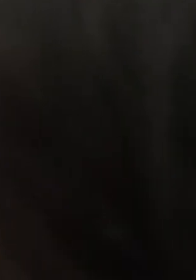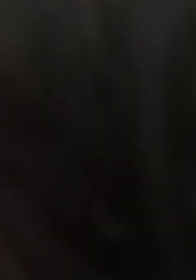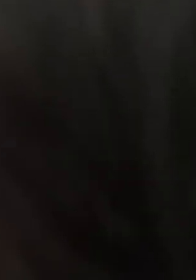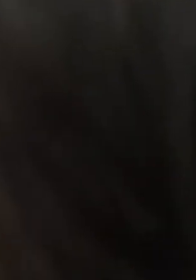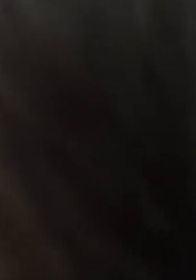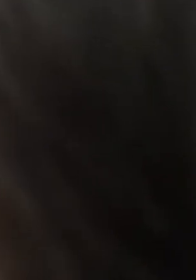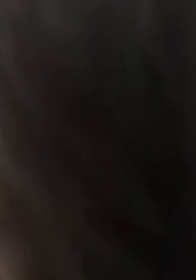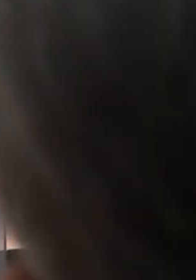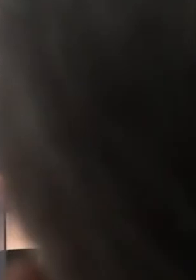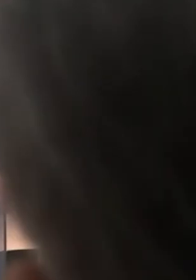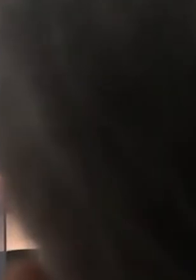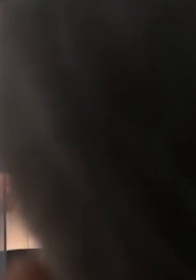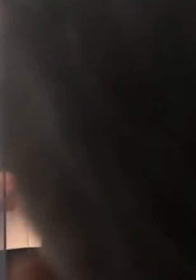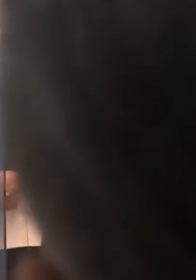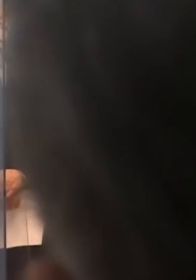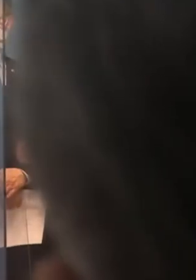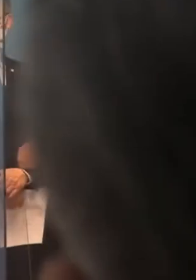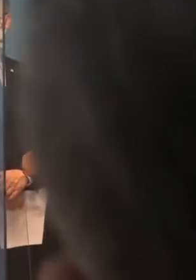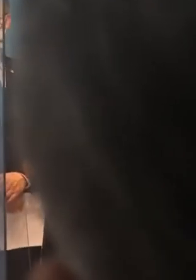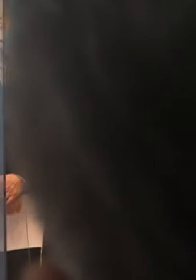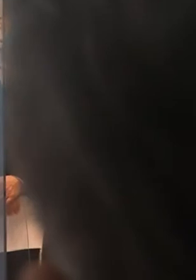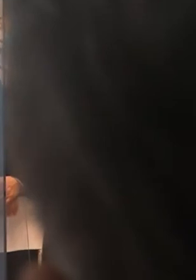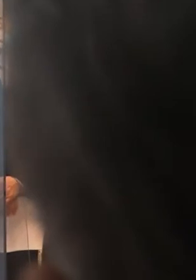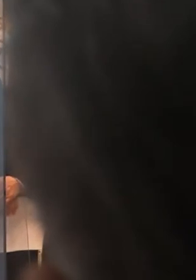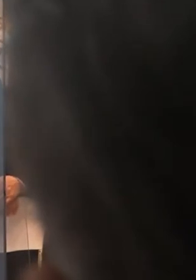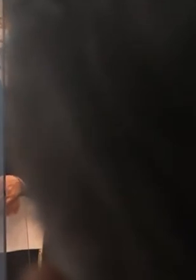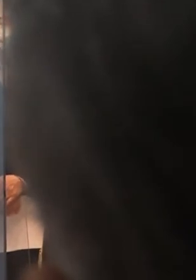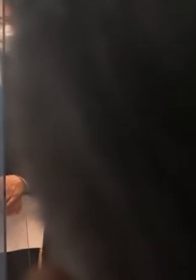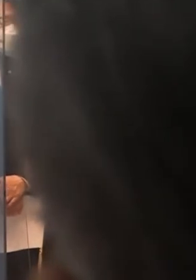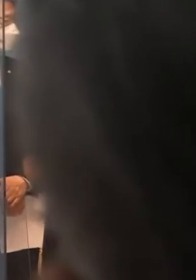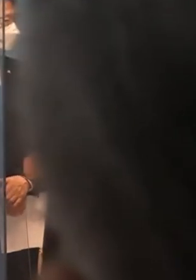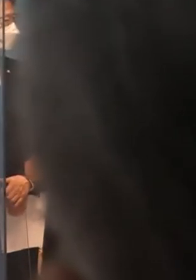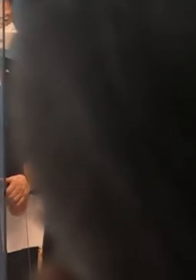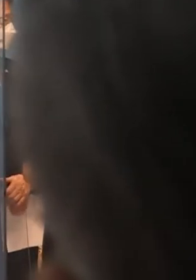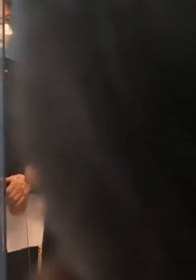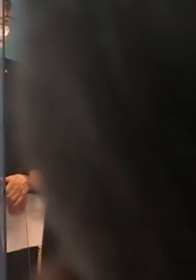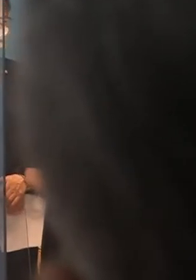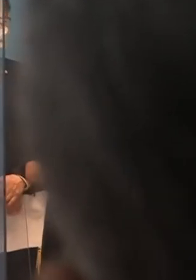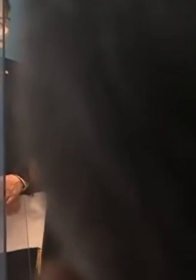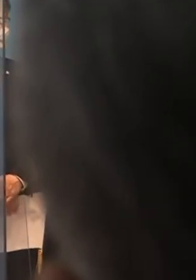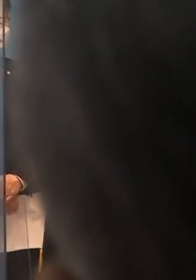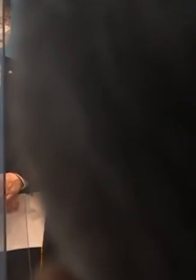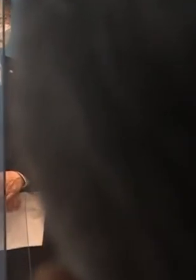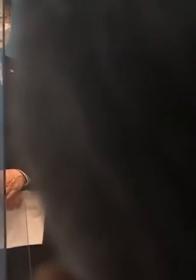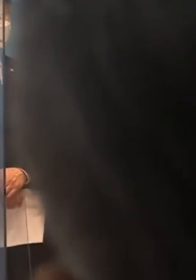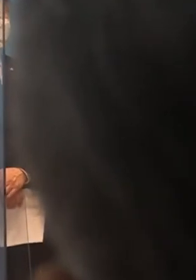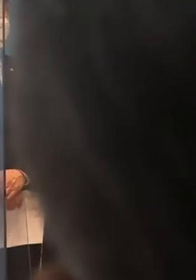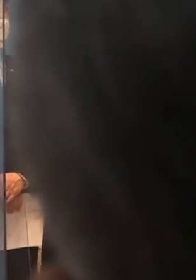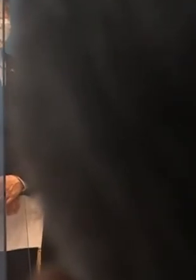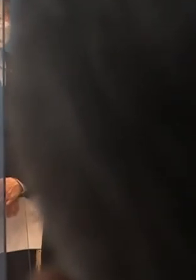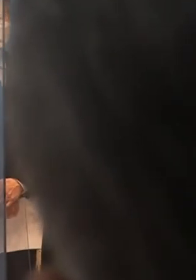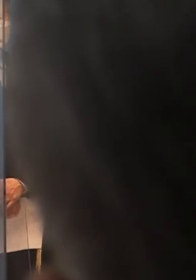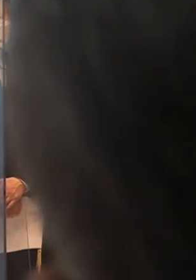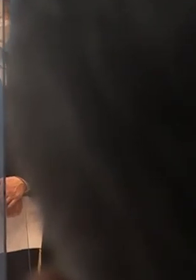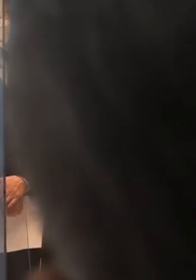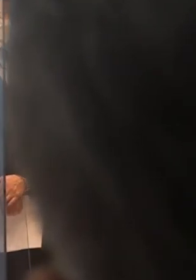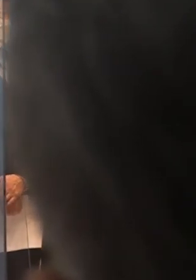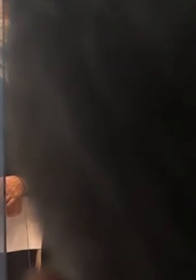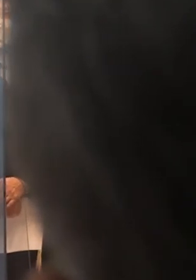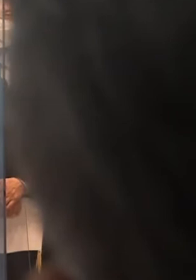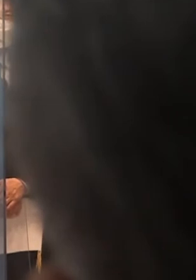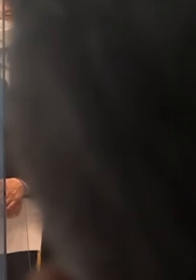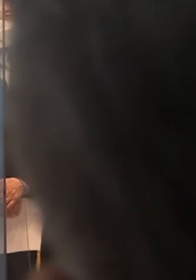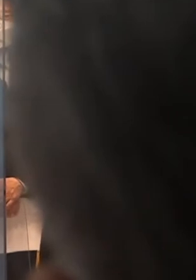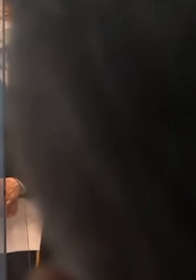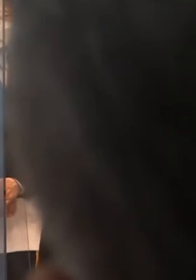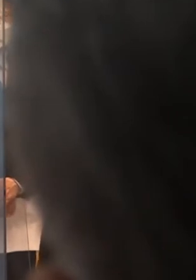더불어민주당의 윤영덕 의원님이십니다. 죄송합니다. 더불어민주당 김용민 의원님입니다. 더불어민주당의 김승원